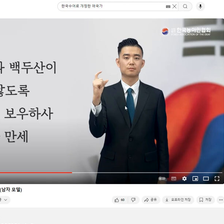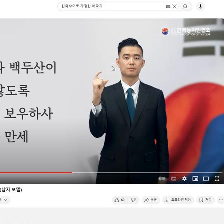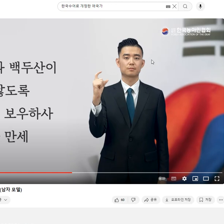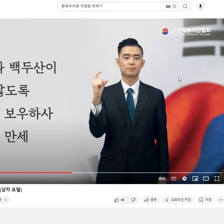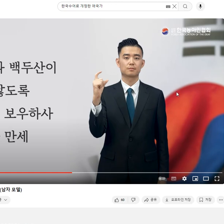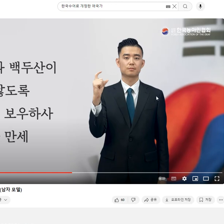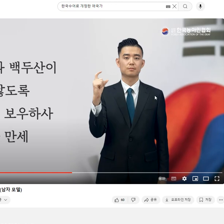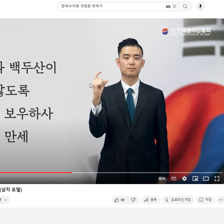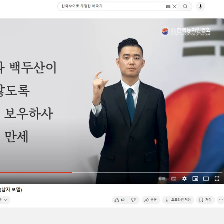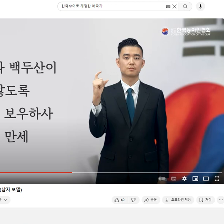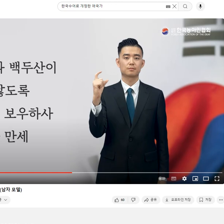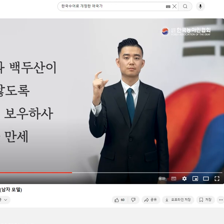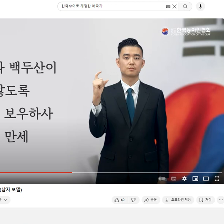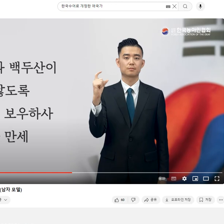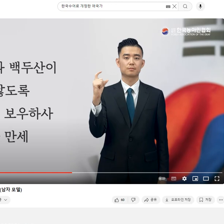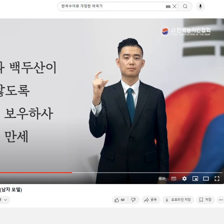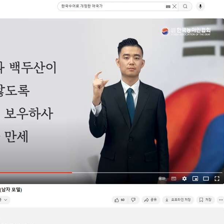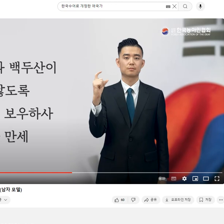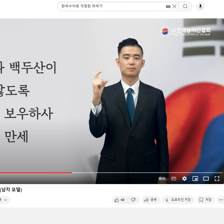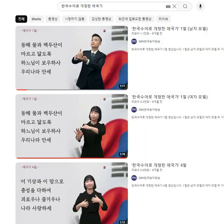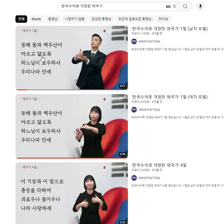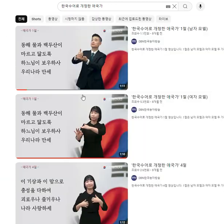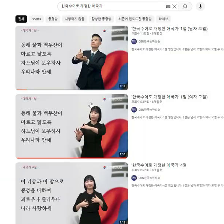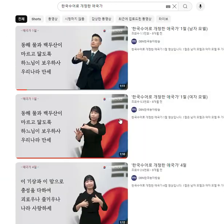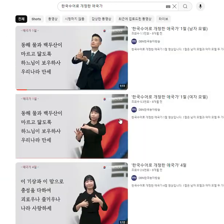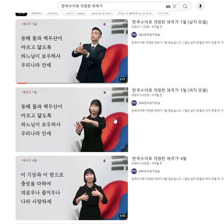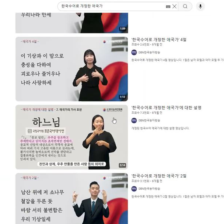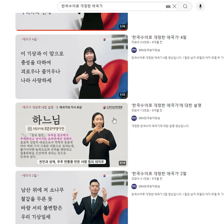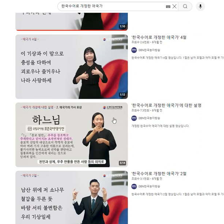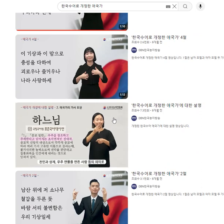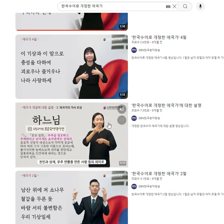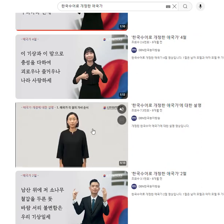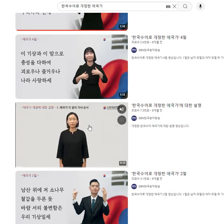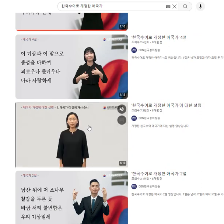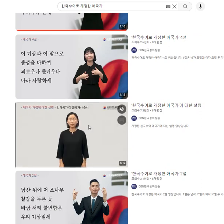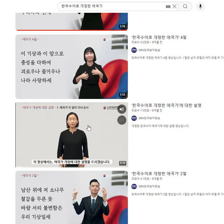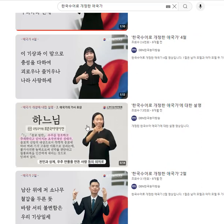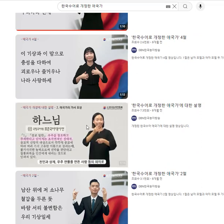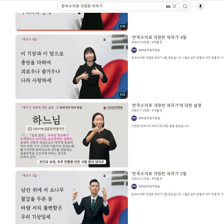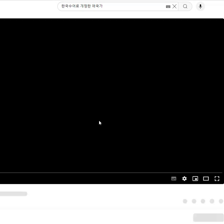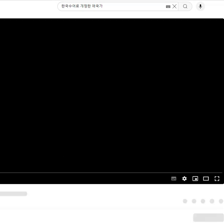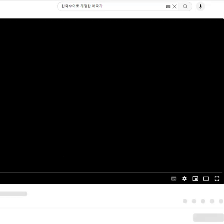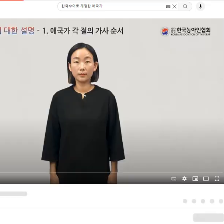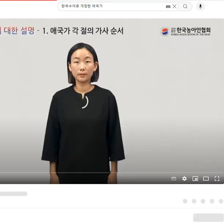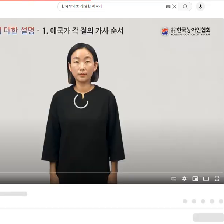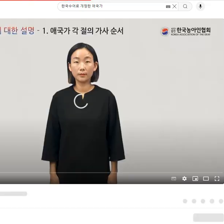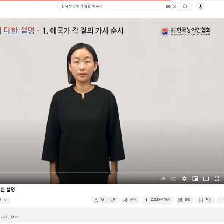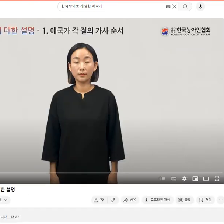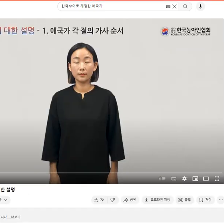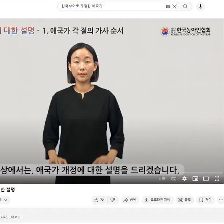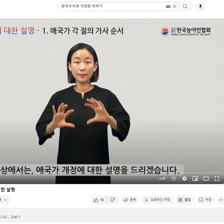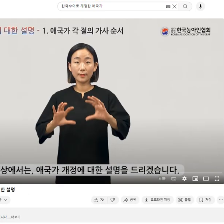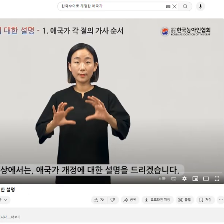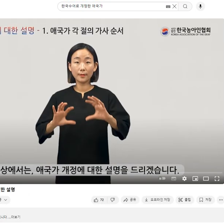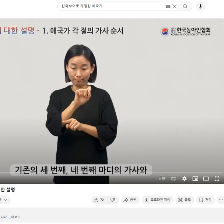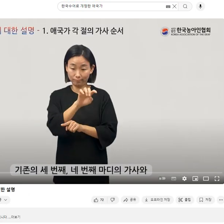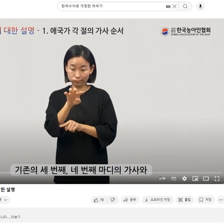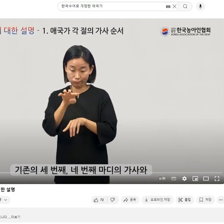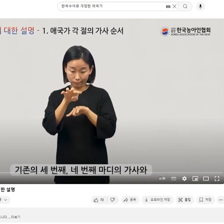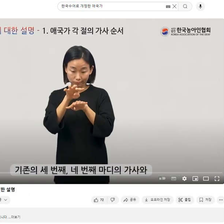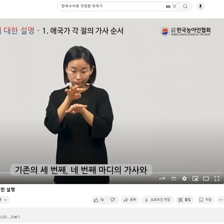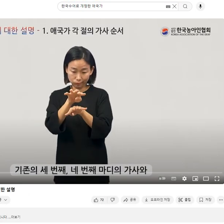맞아요. 왜냐하면 이게 적절한 예시가 여기에 있는데, 보시면.